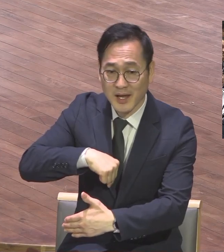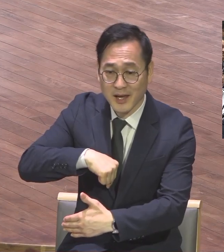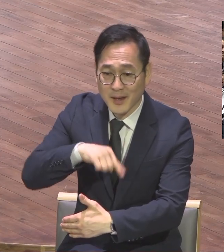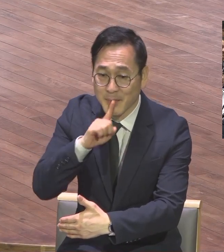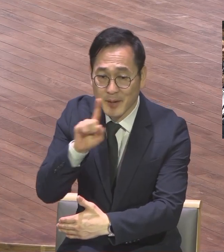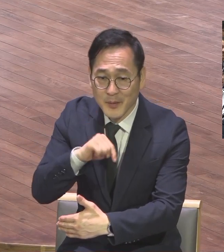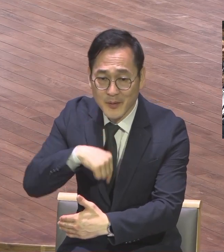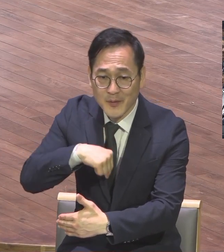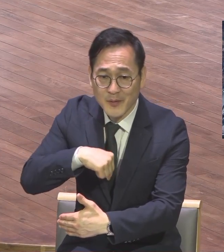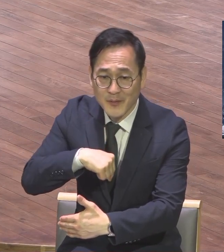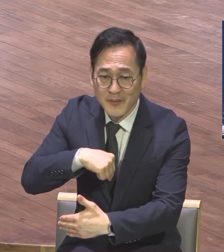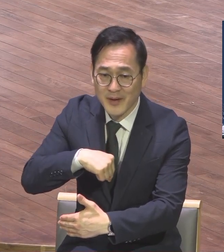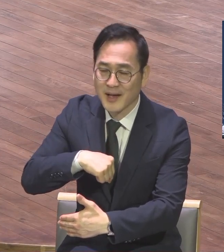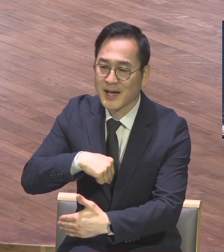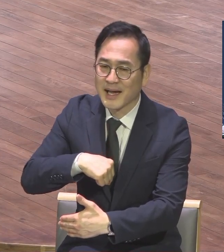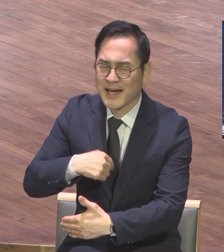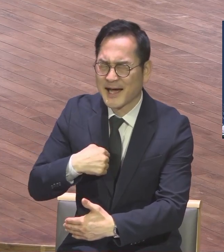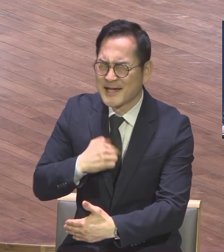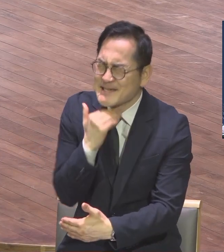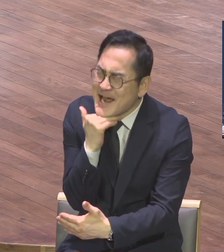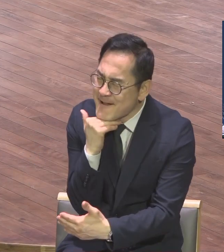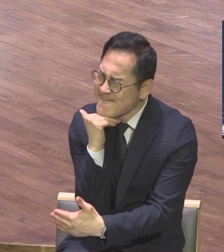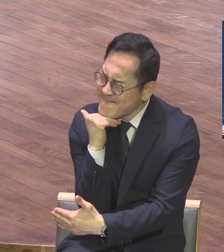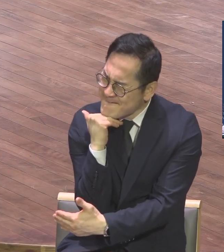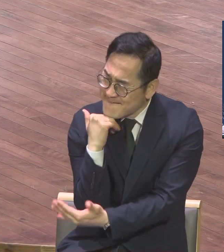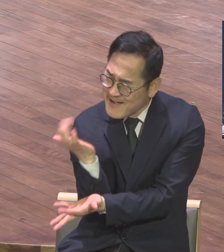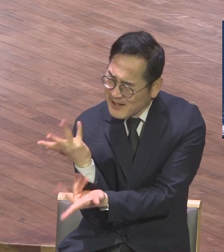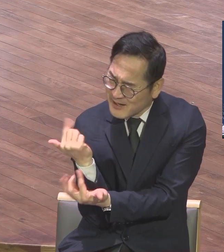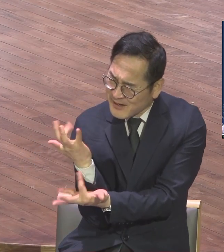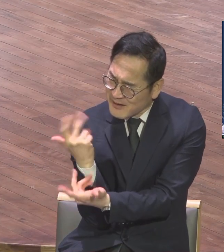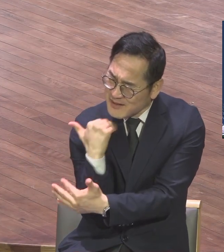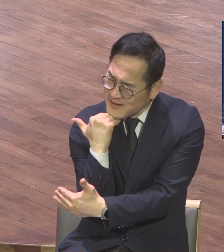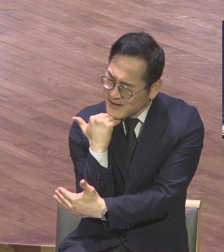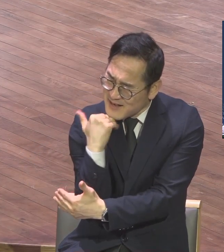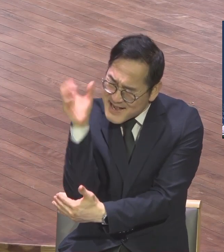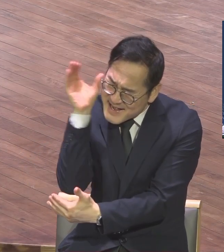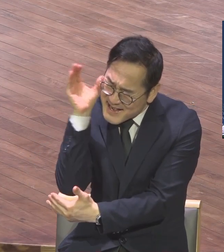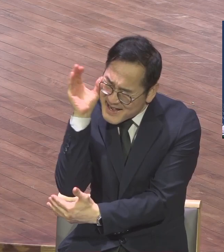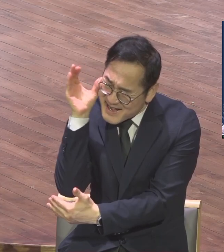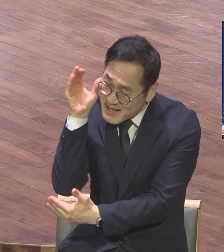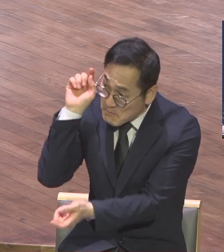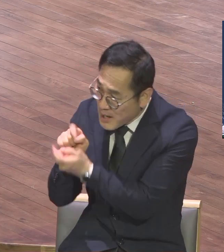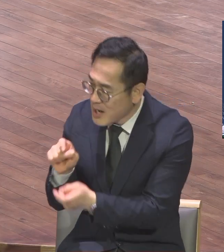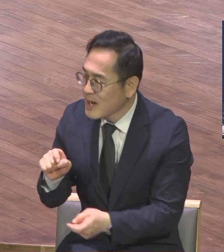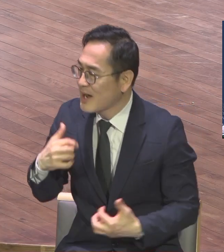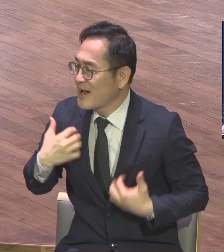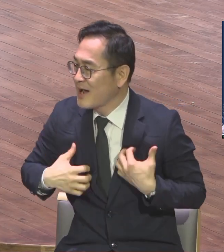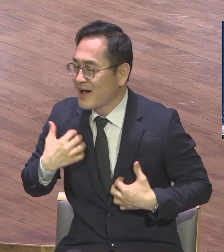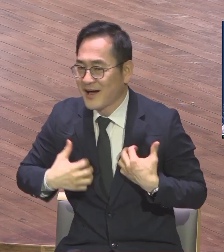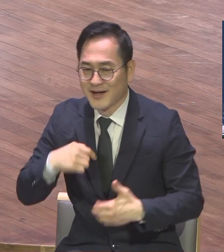한 줄 아세요? 그렇지 않아도 기다리고 있었습니다. 기다리고 있었거든요.